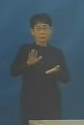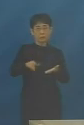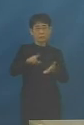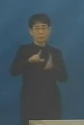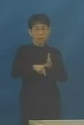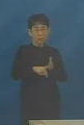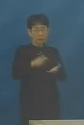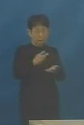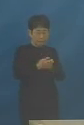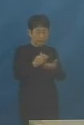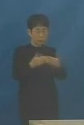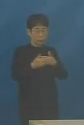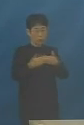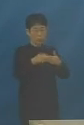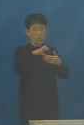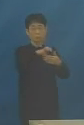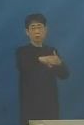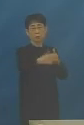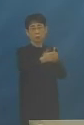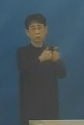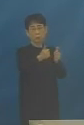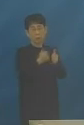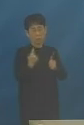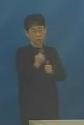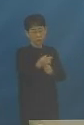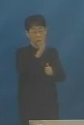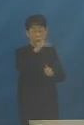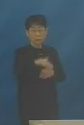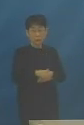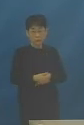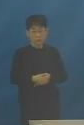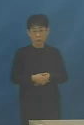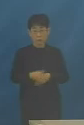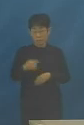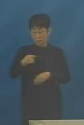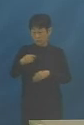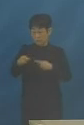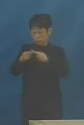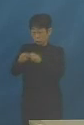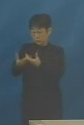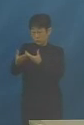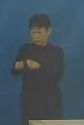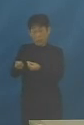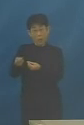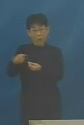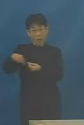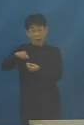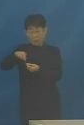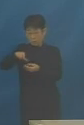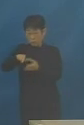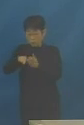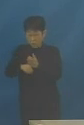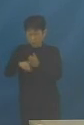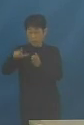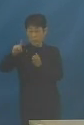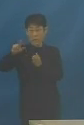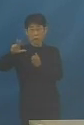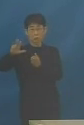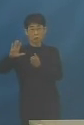基本的にはあのあの入っていただいた医療機関ここにあのノウハウと言いますかカルテ等ございますし